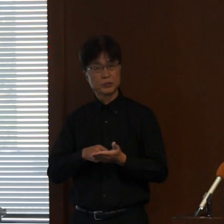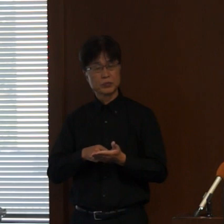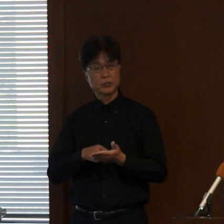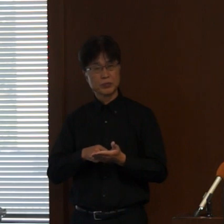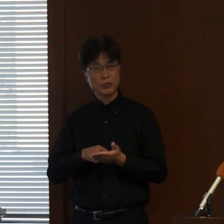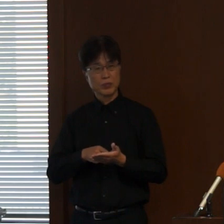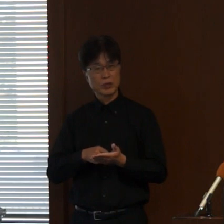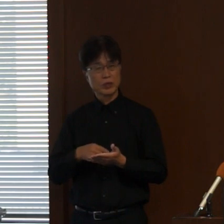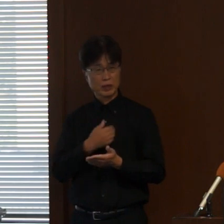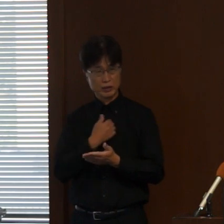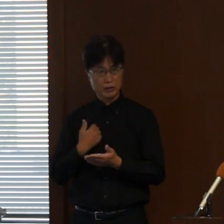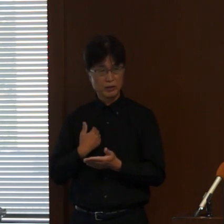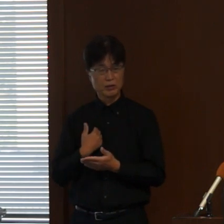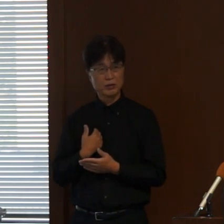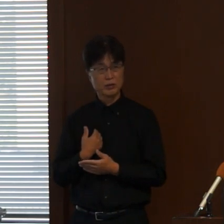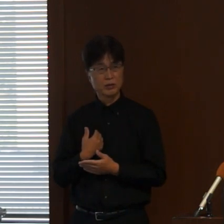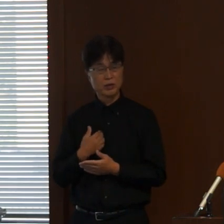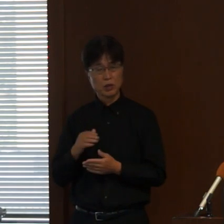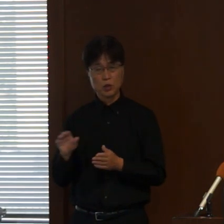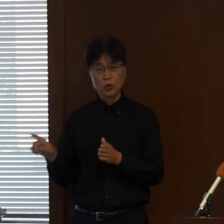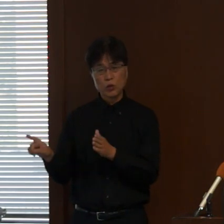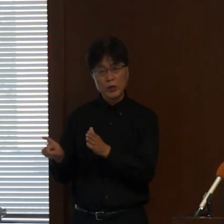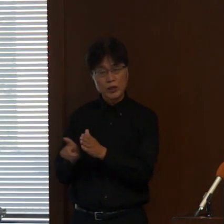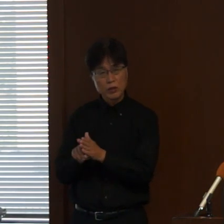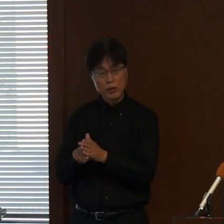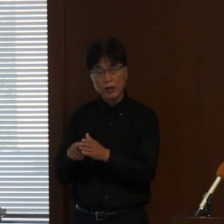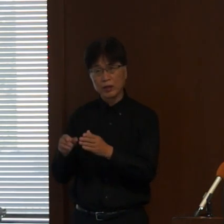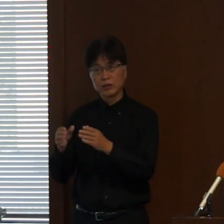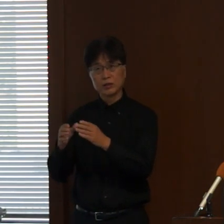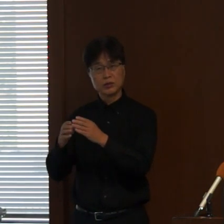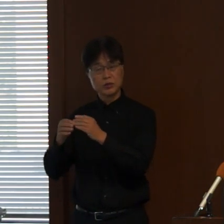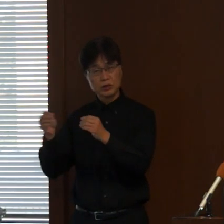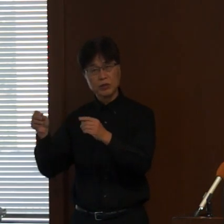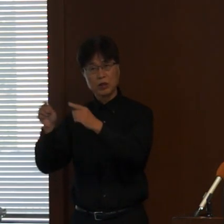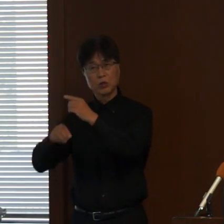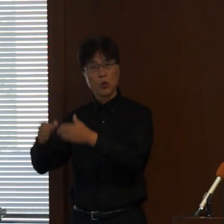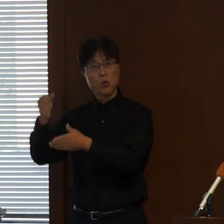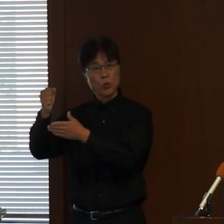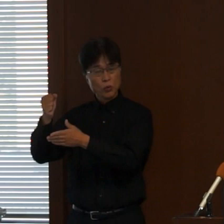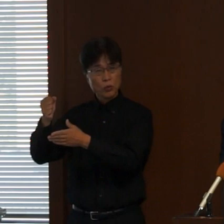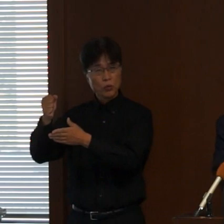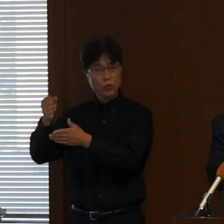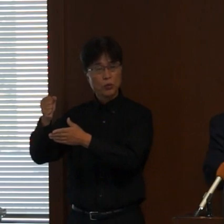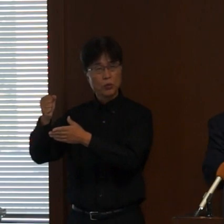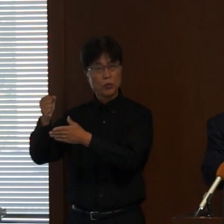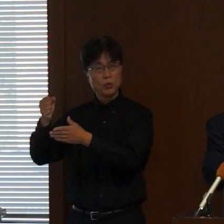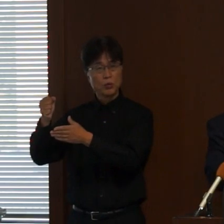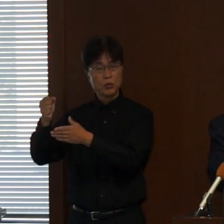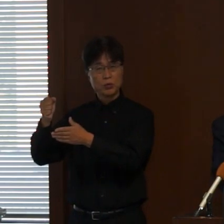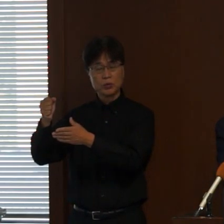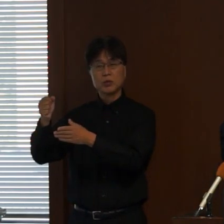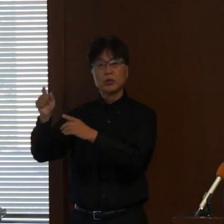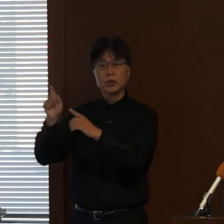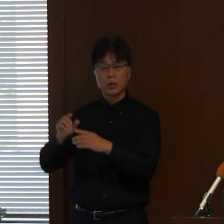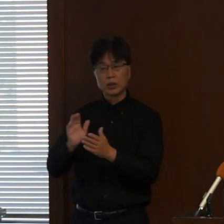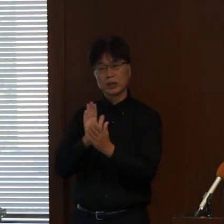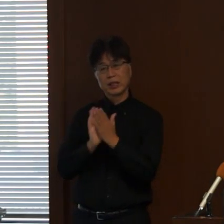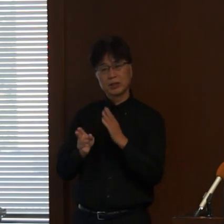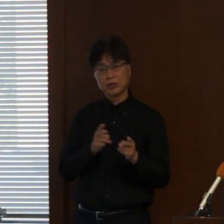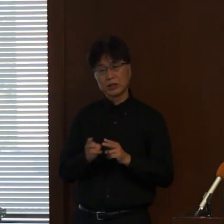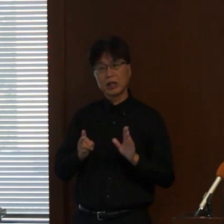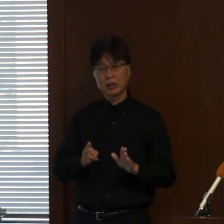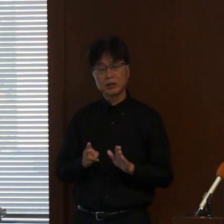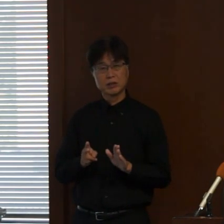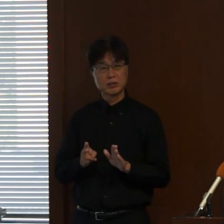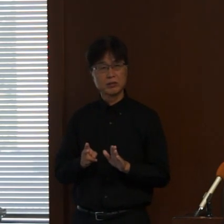ね。これまでは国は公庫があって県としての制度があったけれども、今回国の方